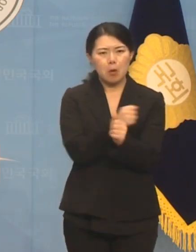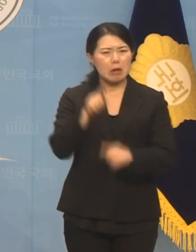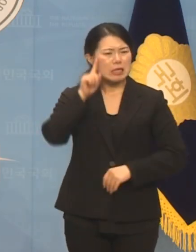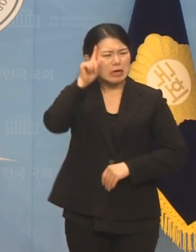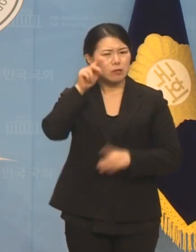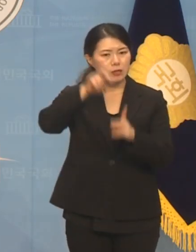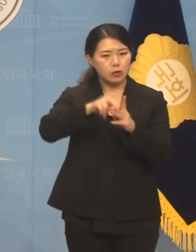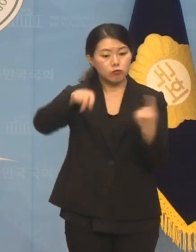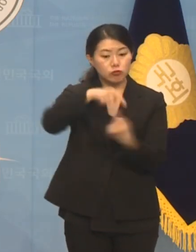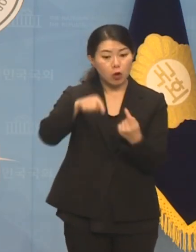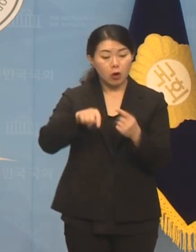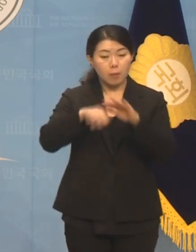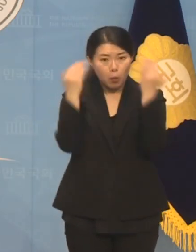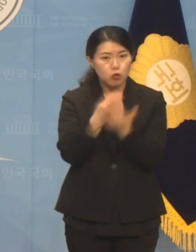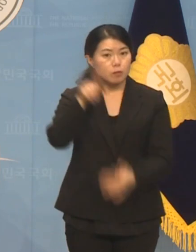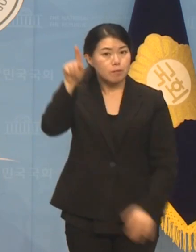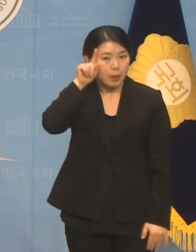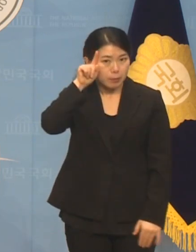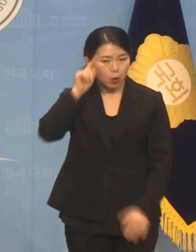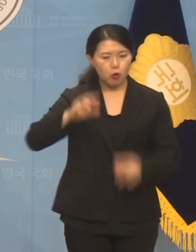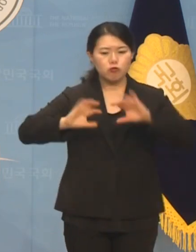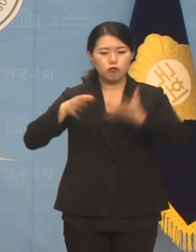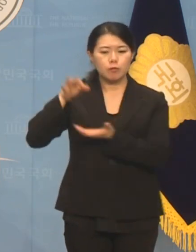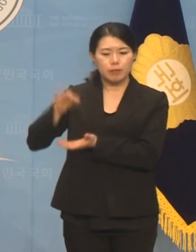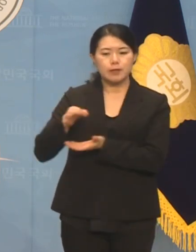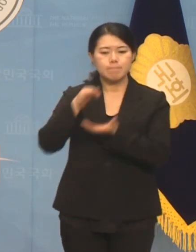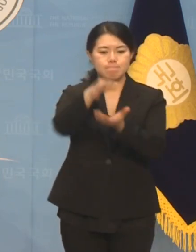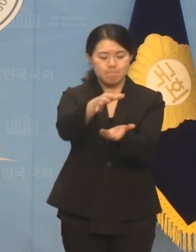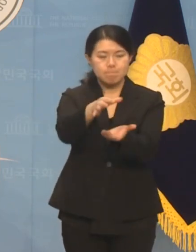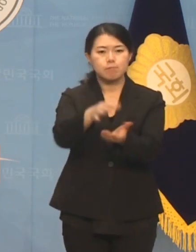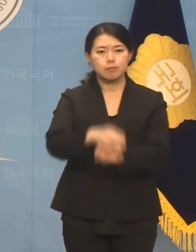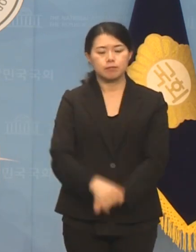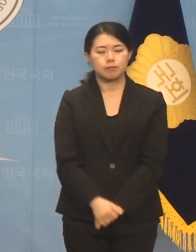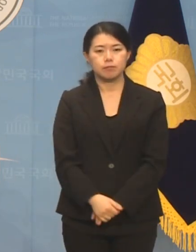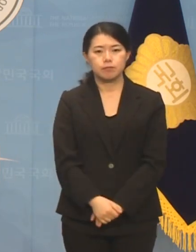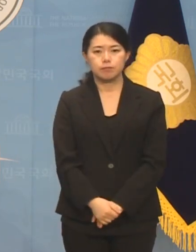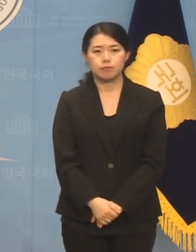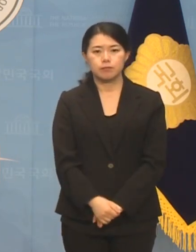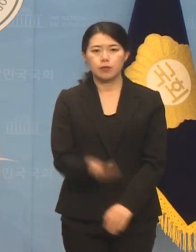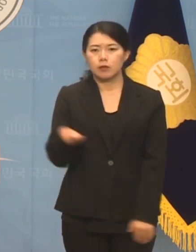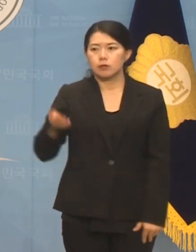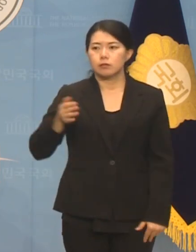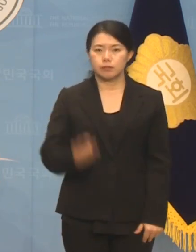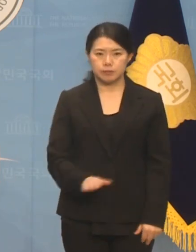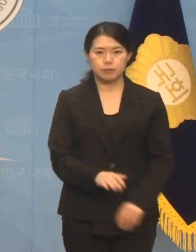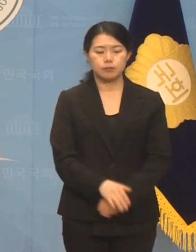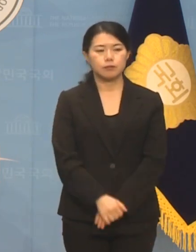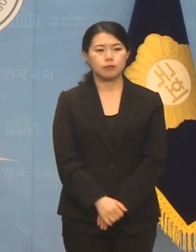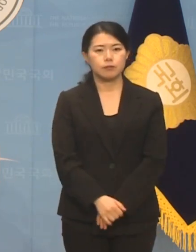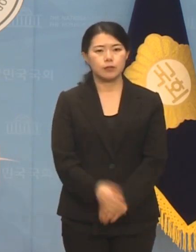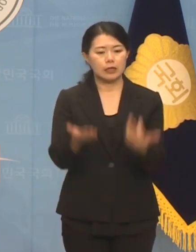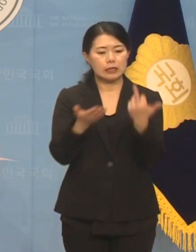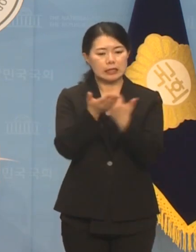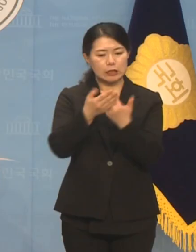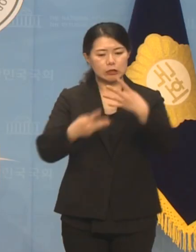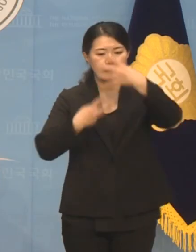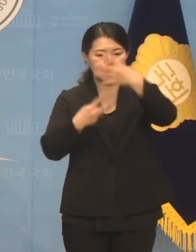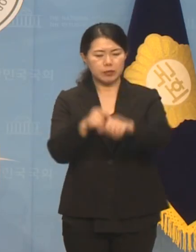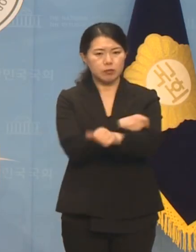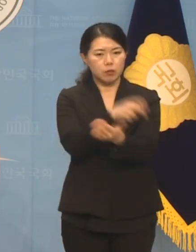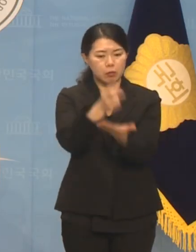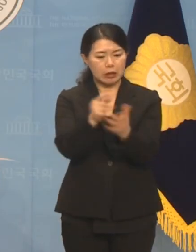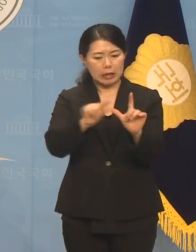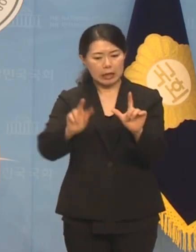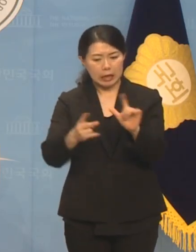국립국가폭력트라우마센터의 운영비 전액을 국비로 지원할 수 있도록 했습니다. 하지만 제주 4.3 특별법